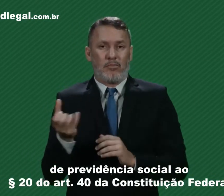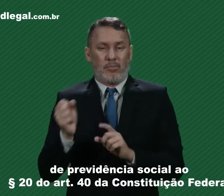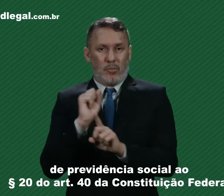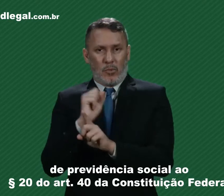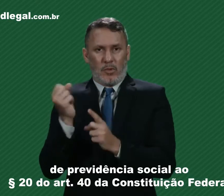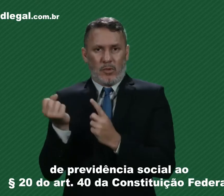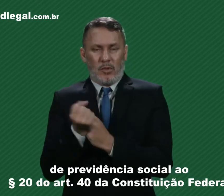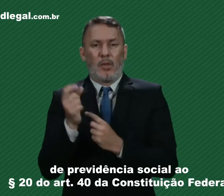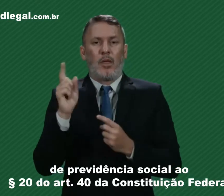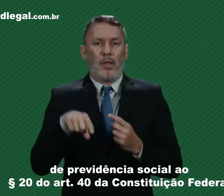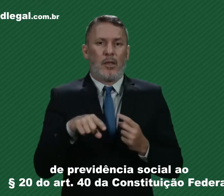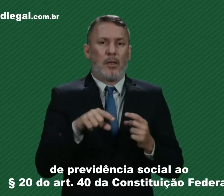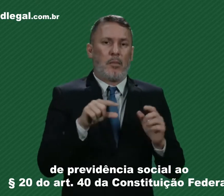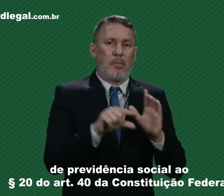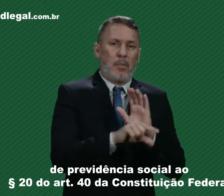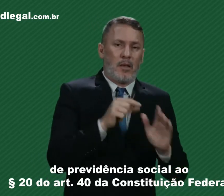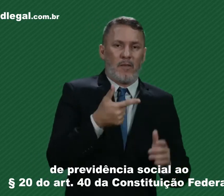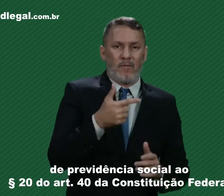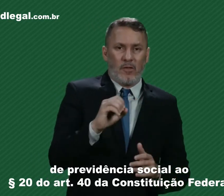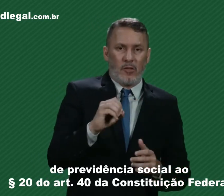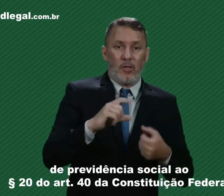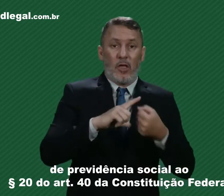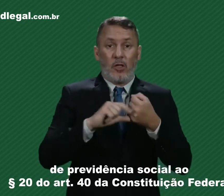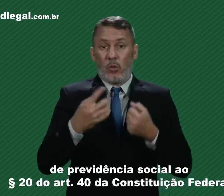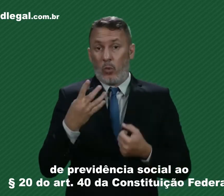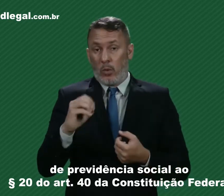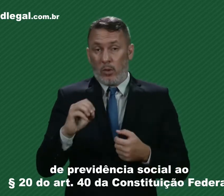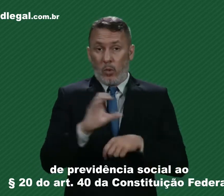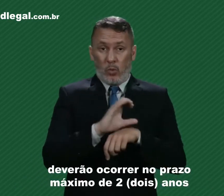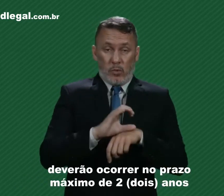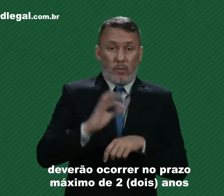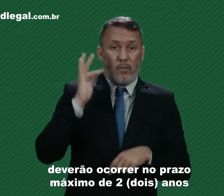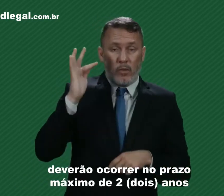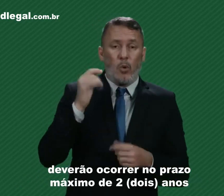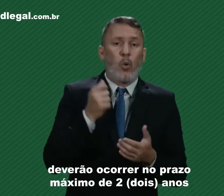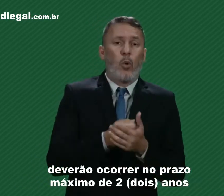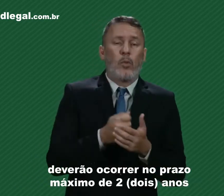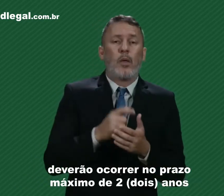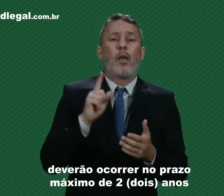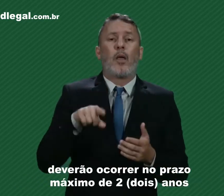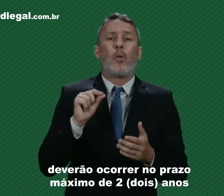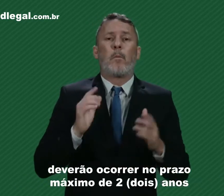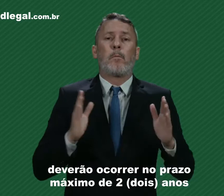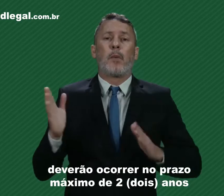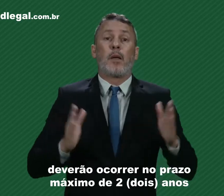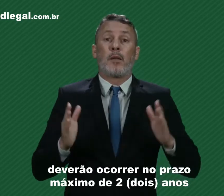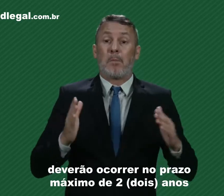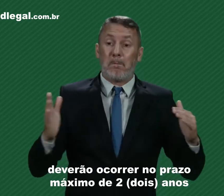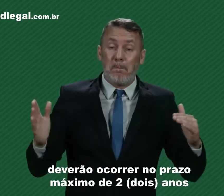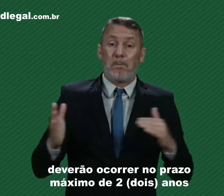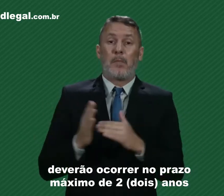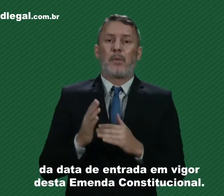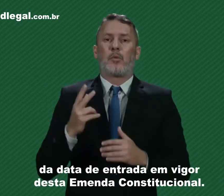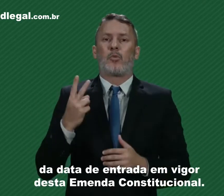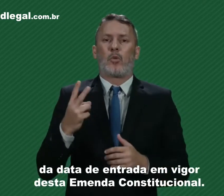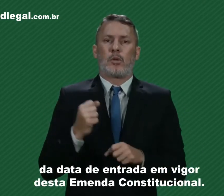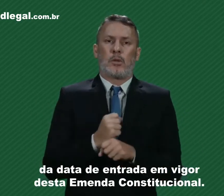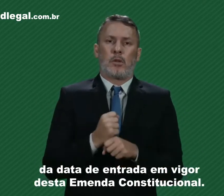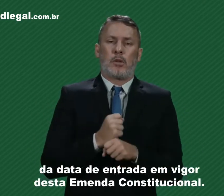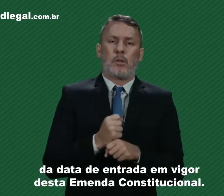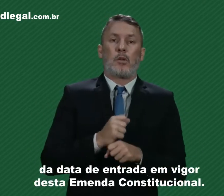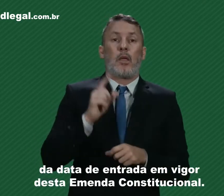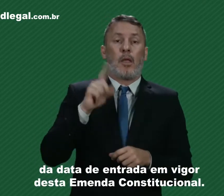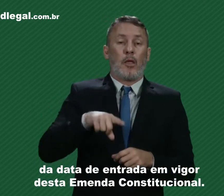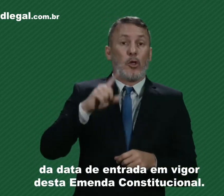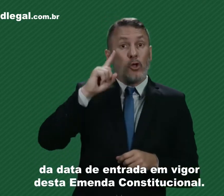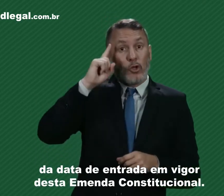ao parágrafo 20 do artigo 40 da Constituição Federal deverão ocorrer no prazo máximo de 2 anos da data